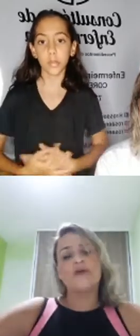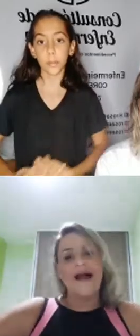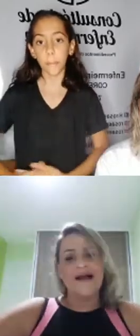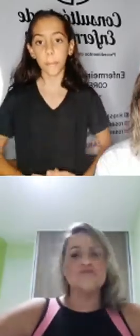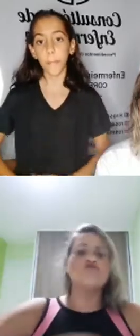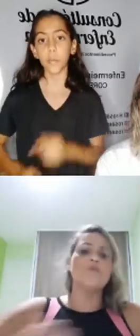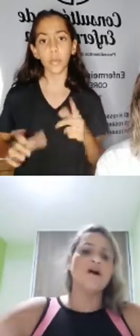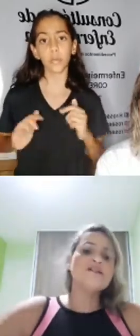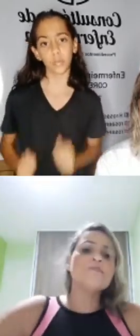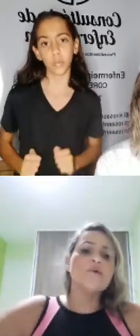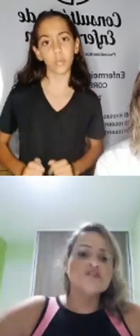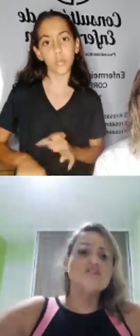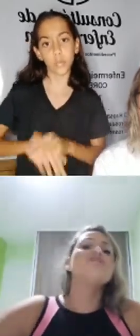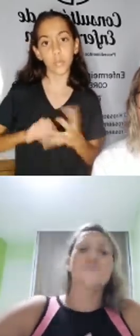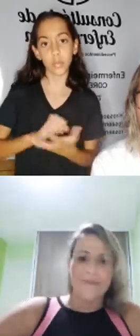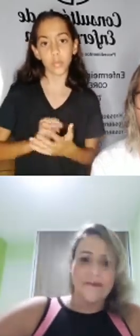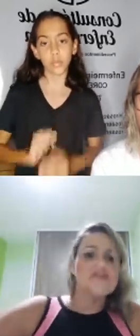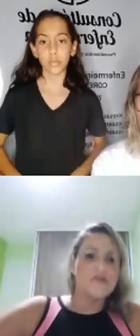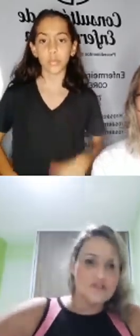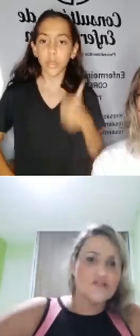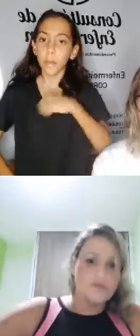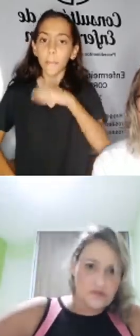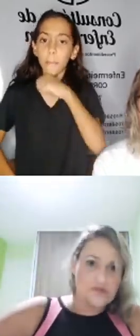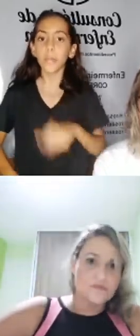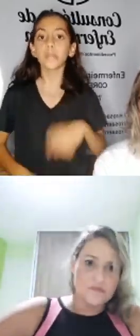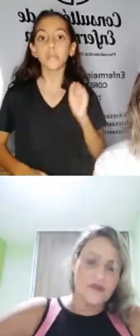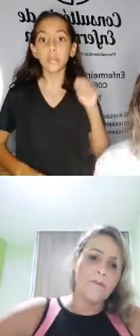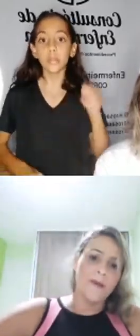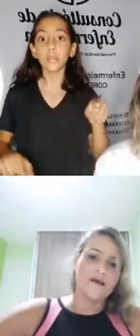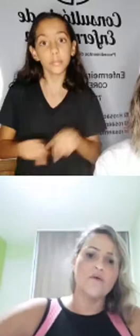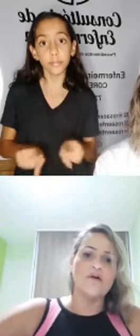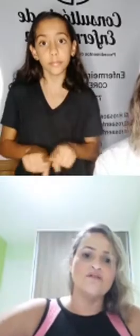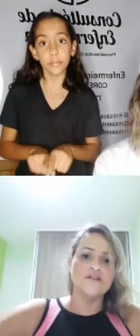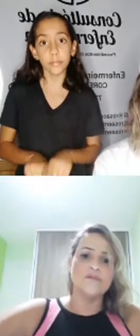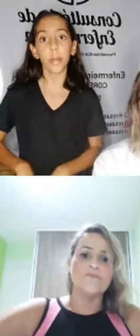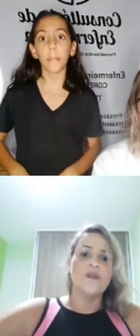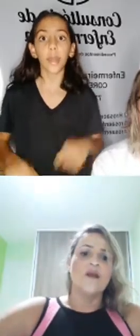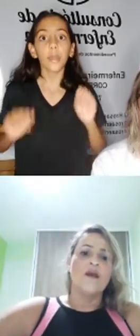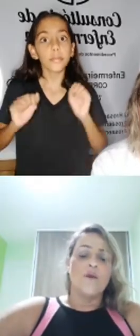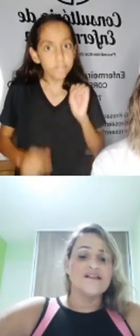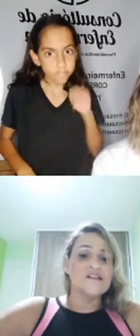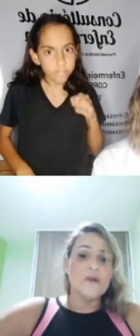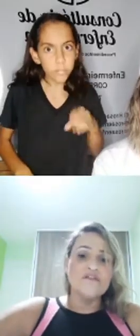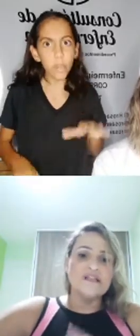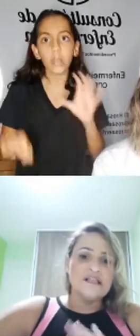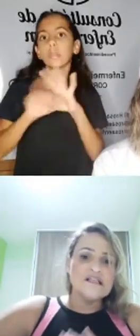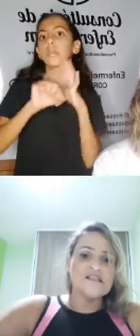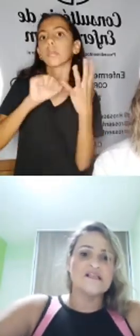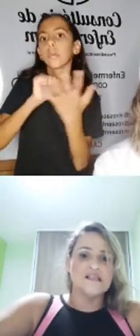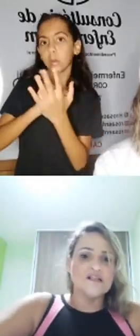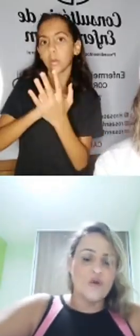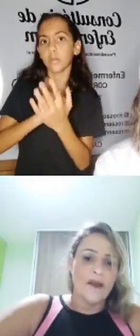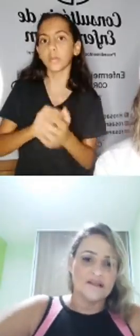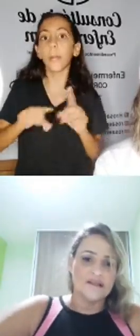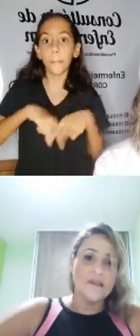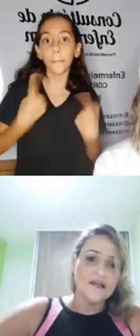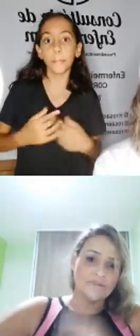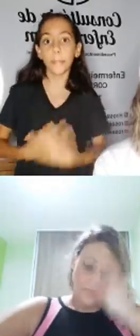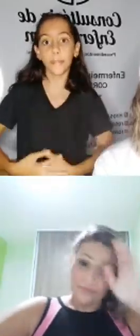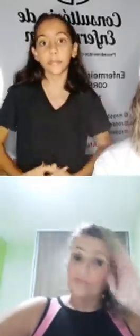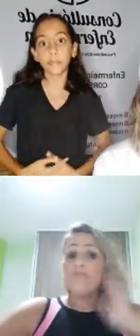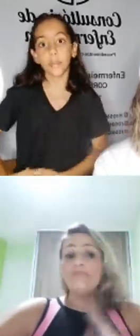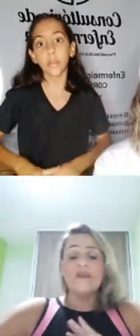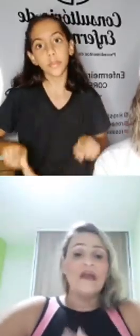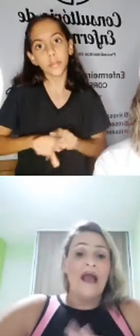tido casos de mães positivas com bebês positivos, né, para o Covid. Quais as providências a serem tomadas? Bem,